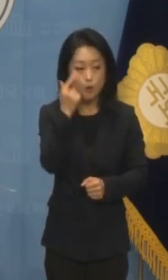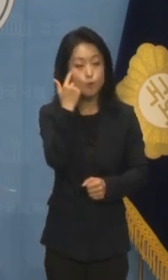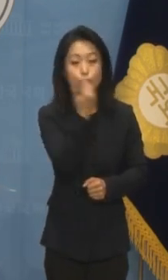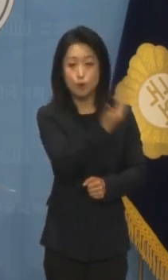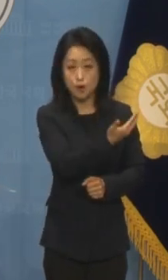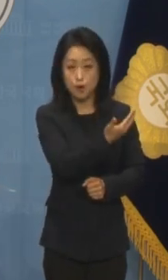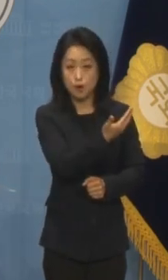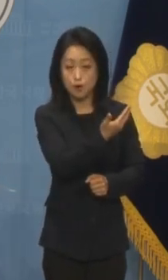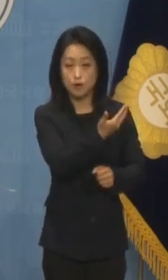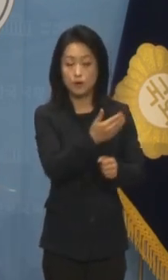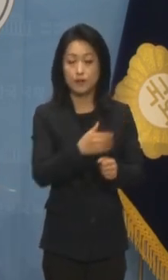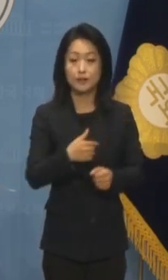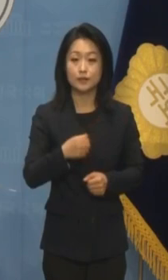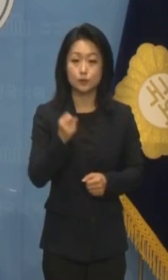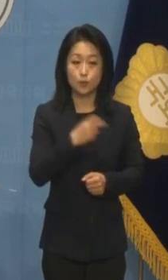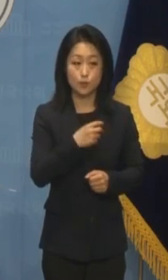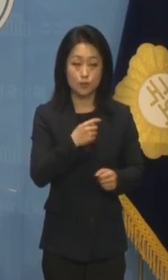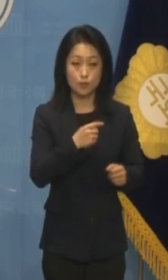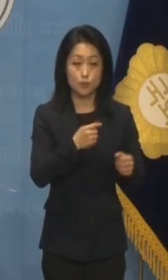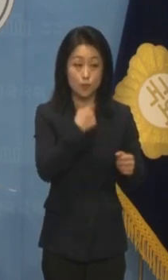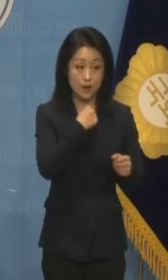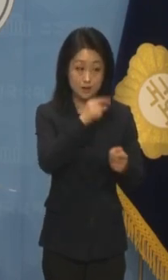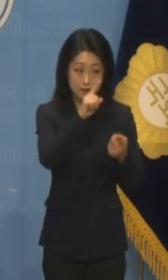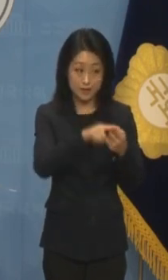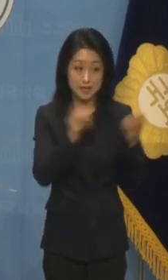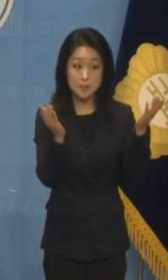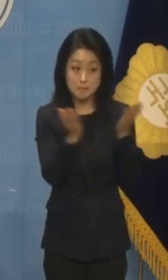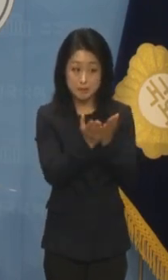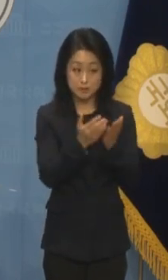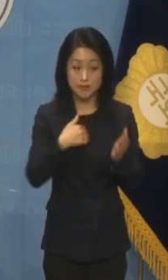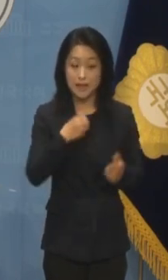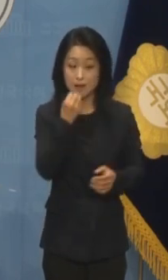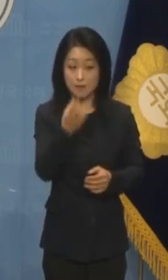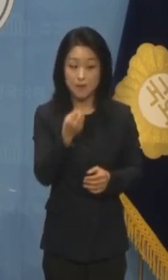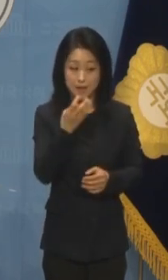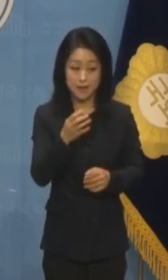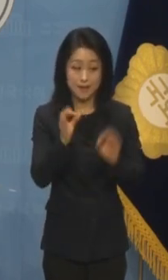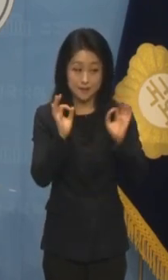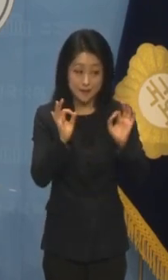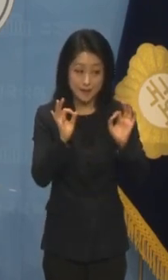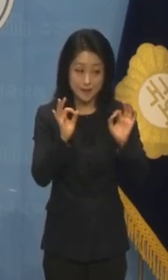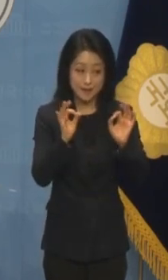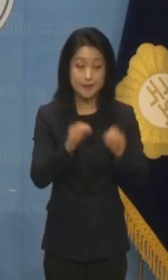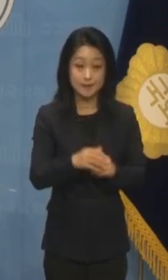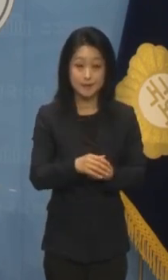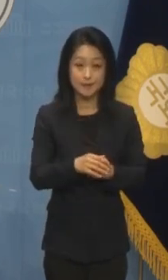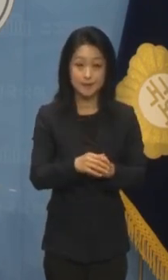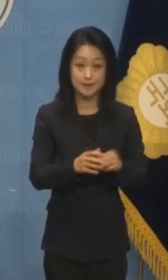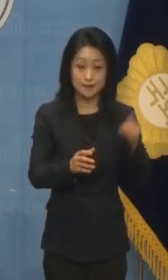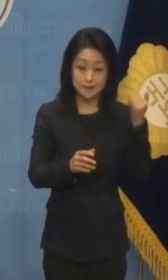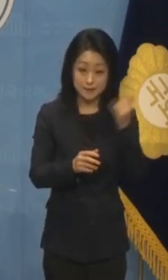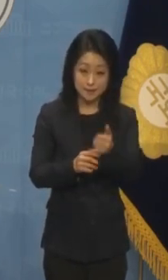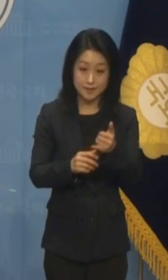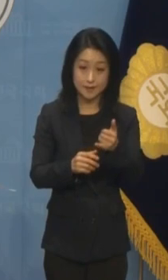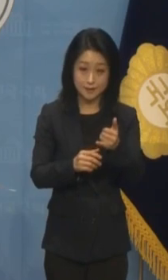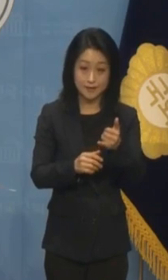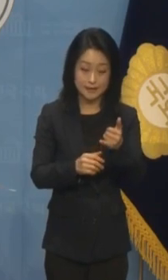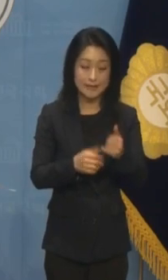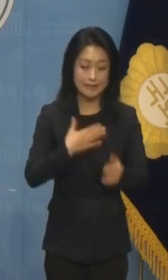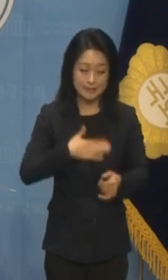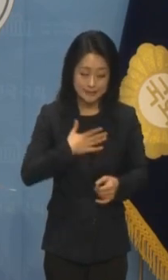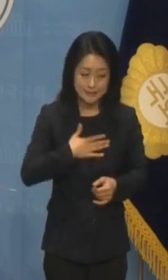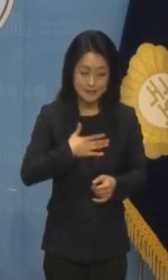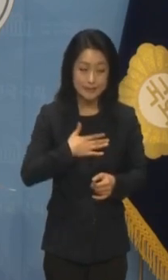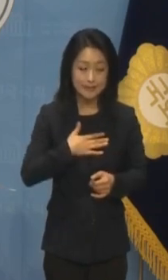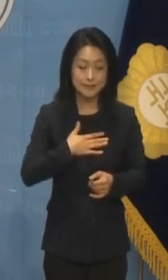하고요. 그리고 제가 거기에 맞춰서 얘기를 하겠다는 취지의 답변을 하기도 합니다. 그러니까 위증을 전화해서 약속하는 녹취 내용도